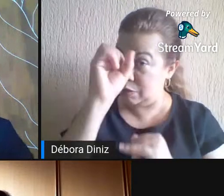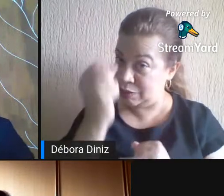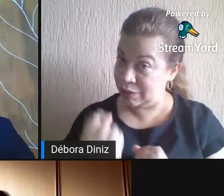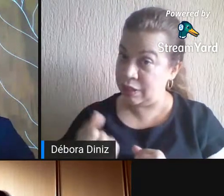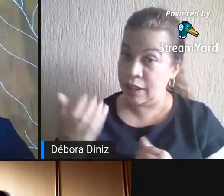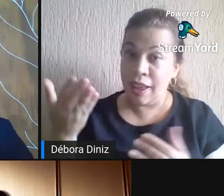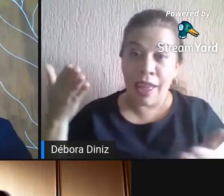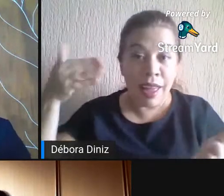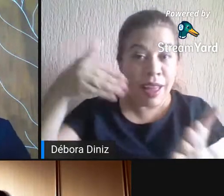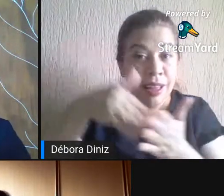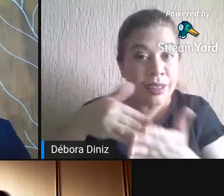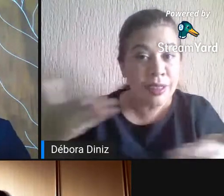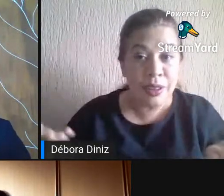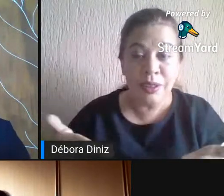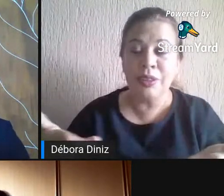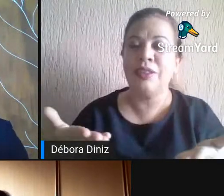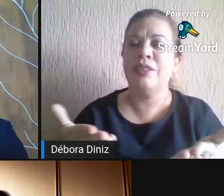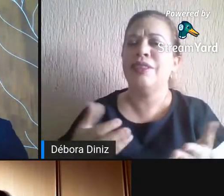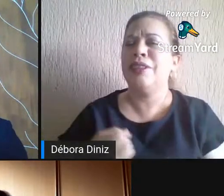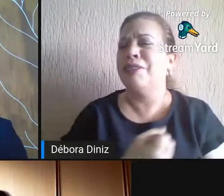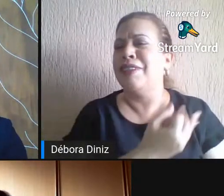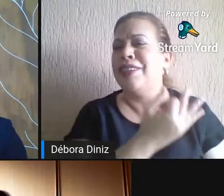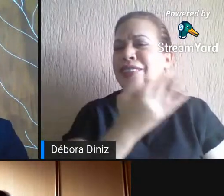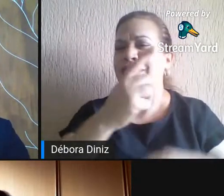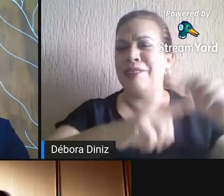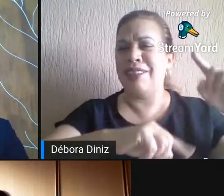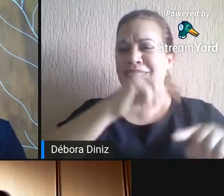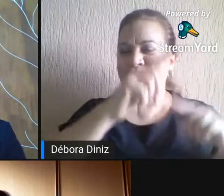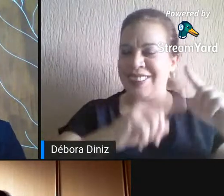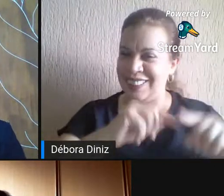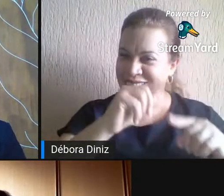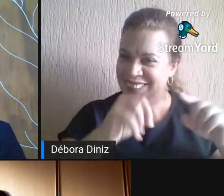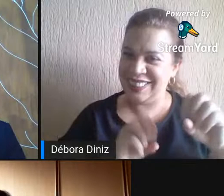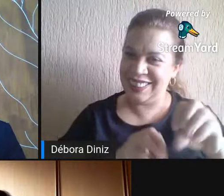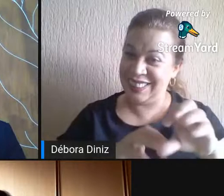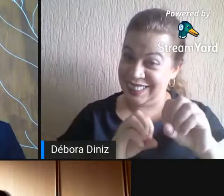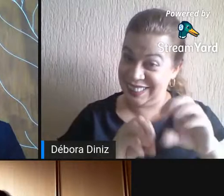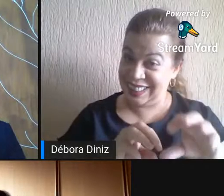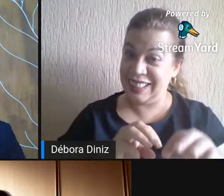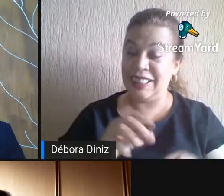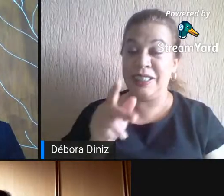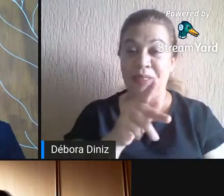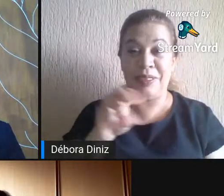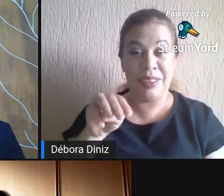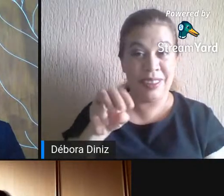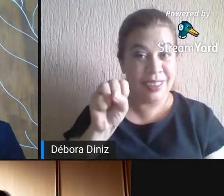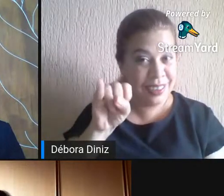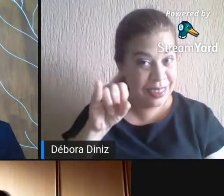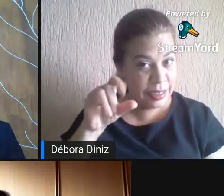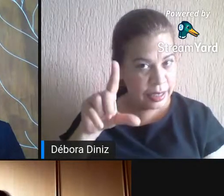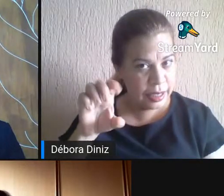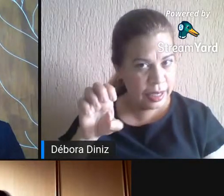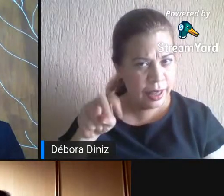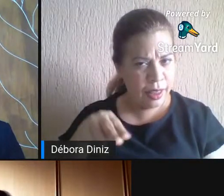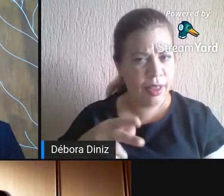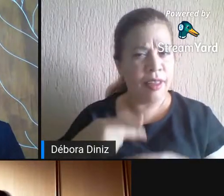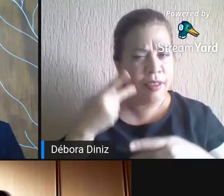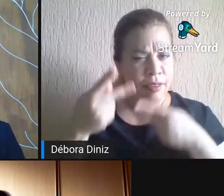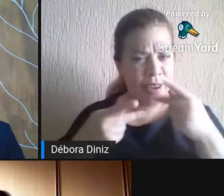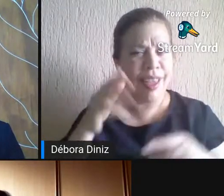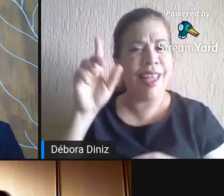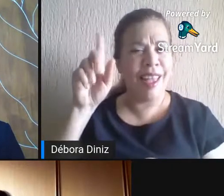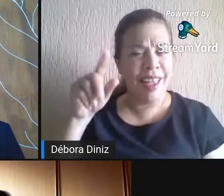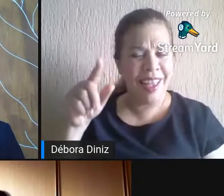Então, a quantidade de produtos educacionais que a professora Silene relata é realmente uma resposta, um